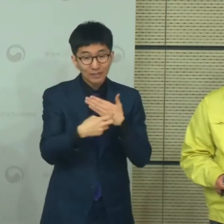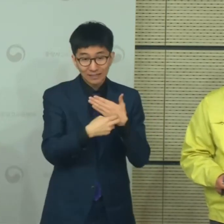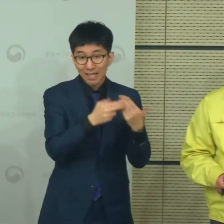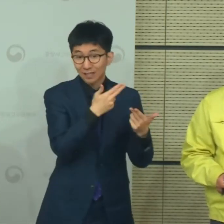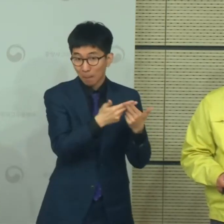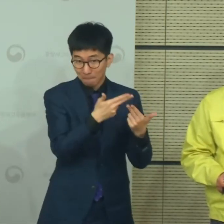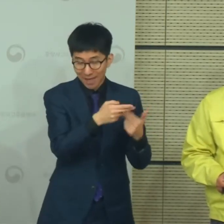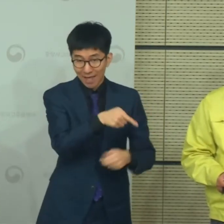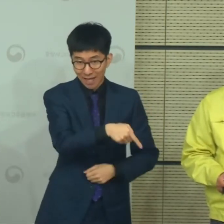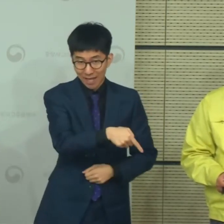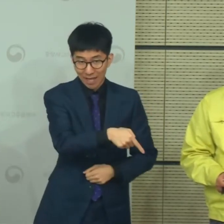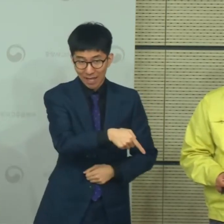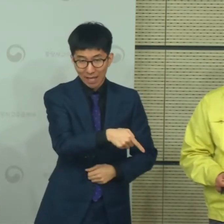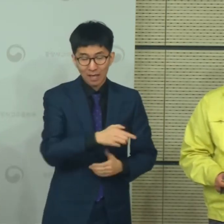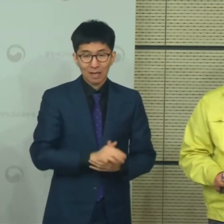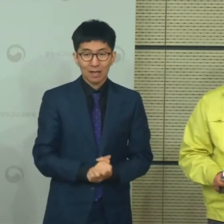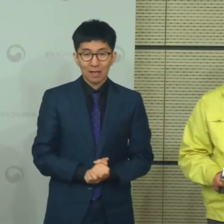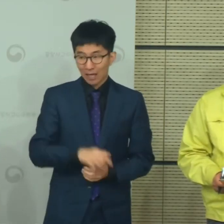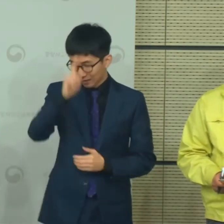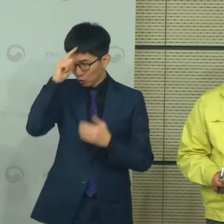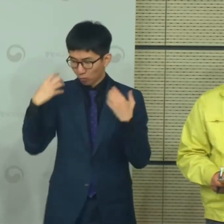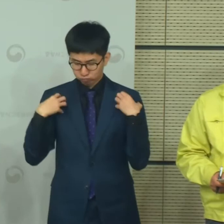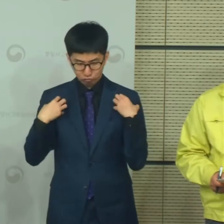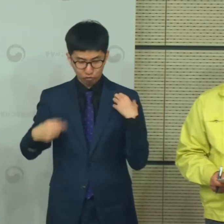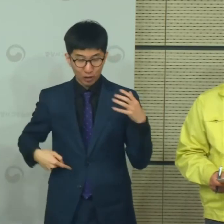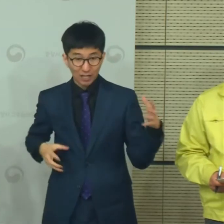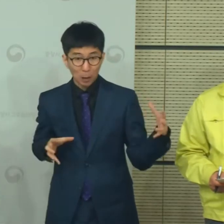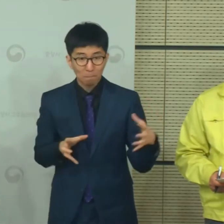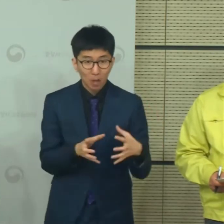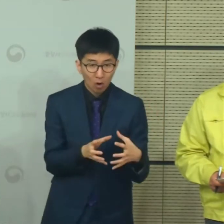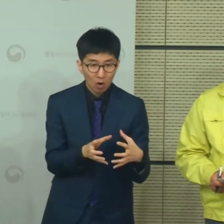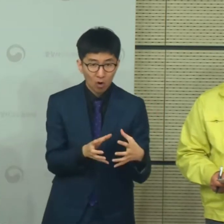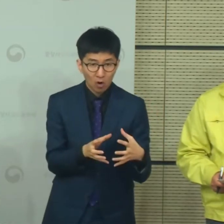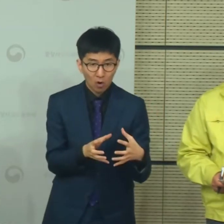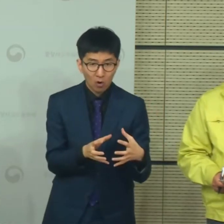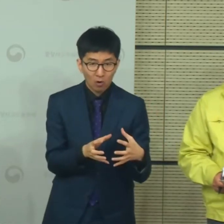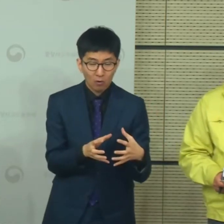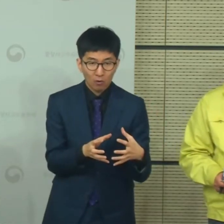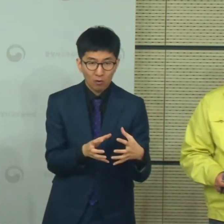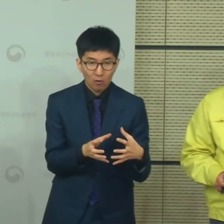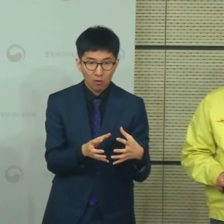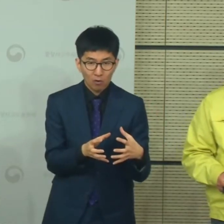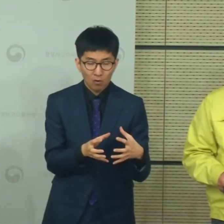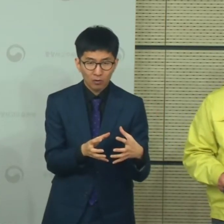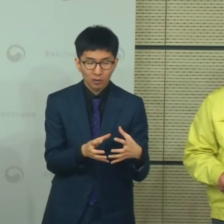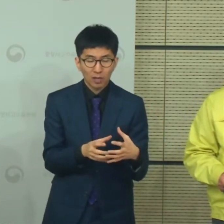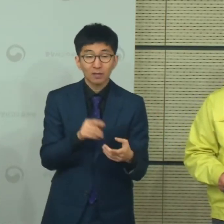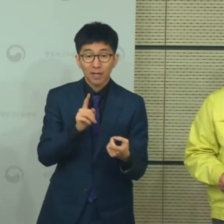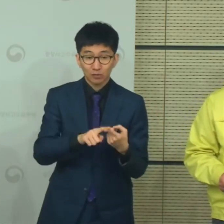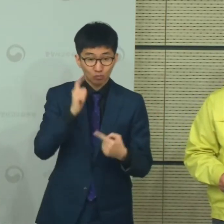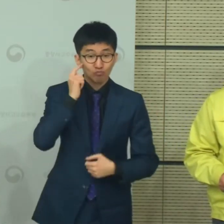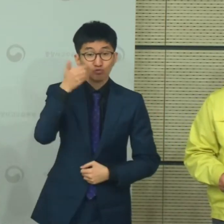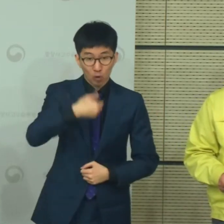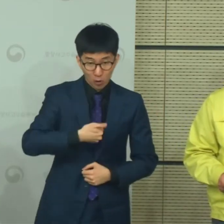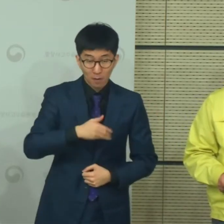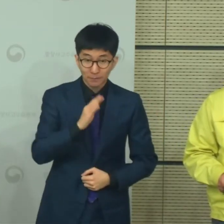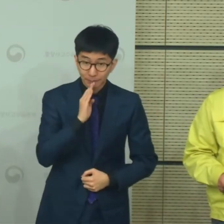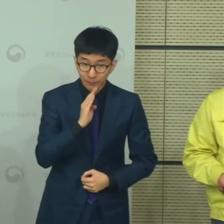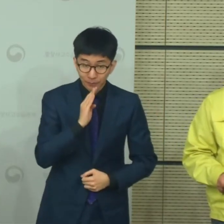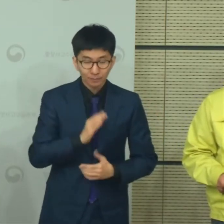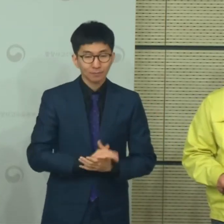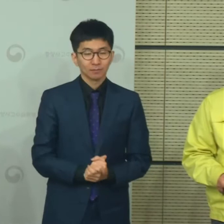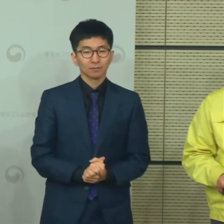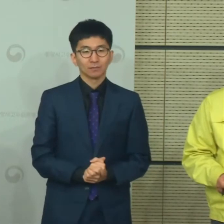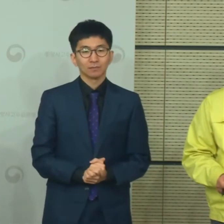대한의사협회의 그와의 그 협력 관계에 대한 그 입장을 물어보신 거로 이해가